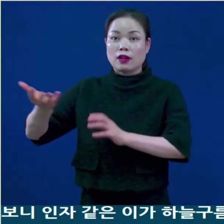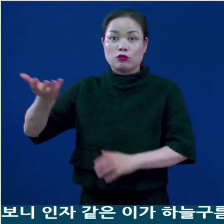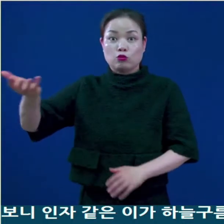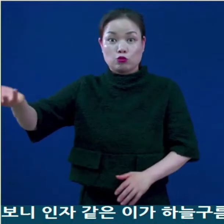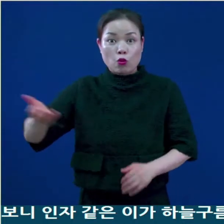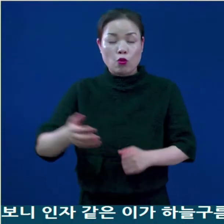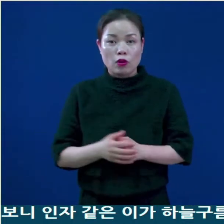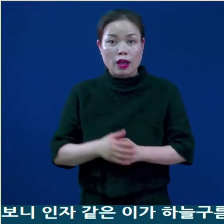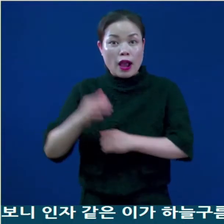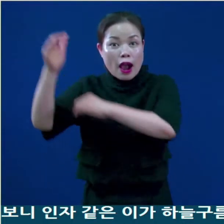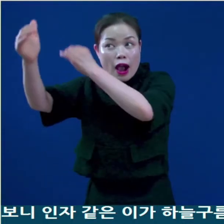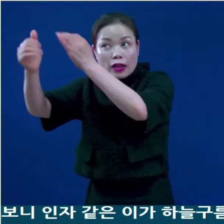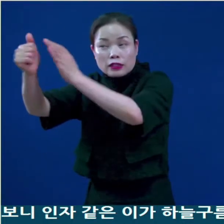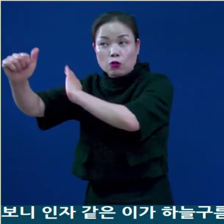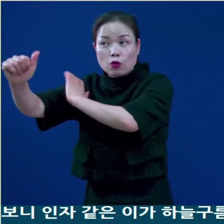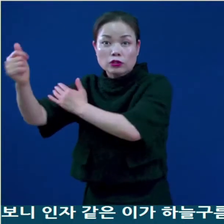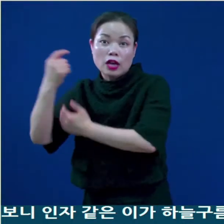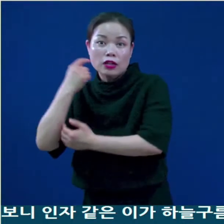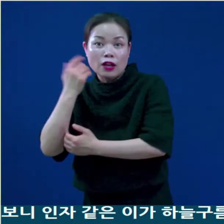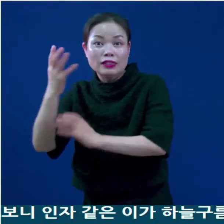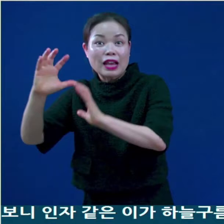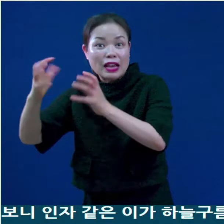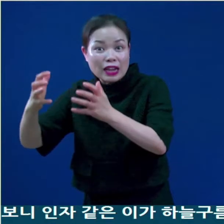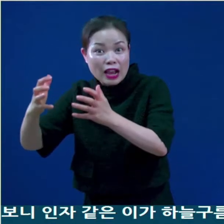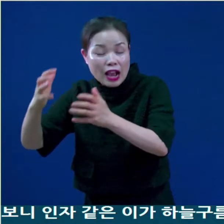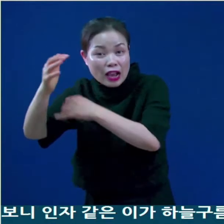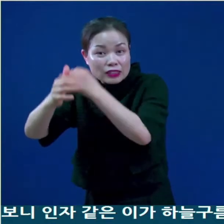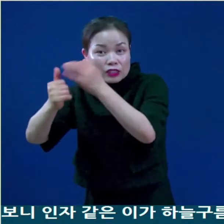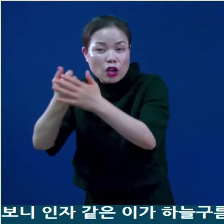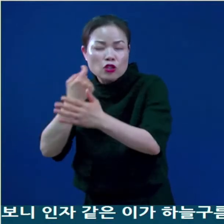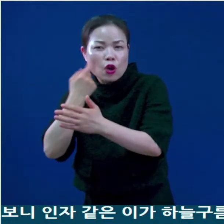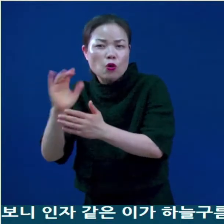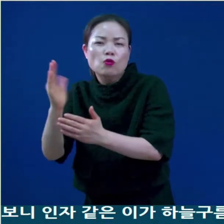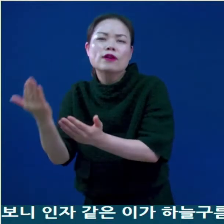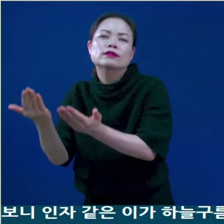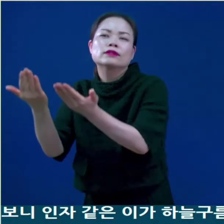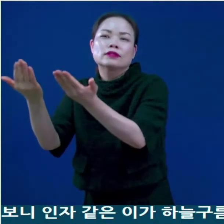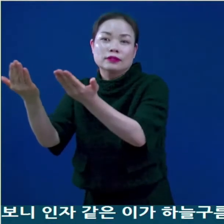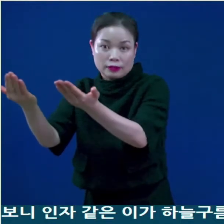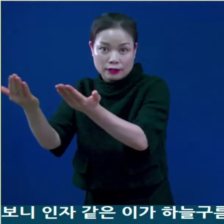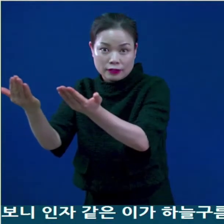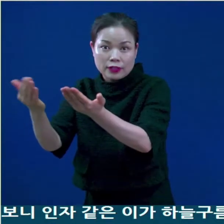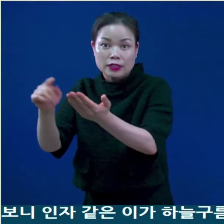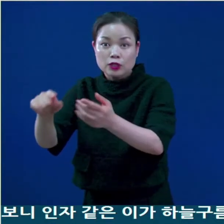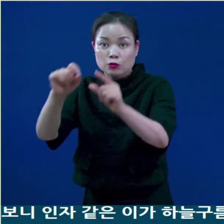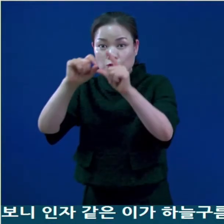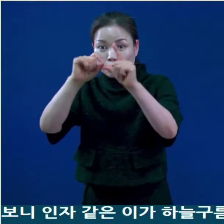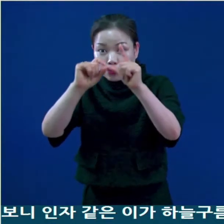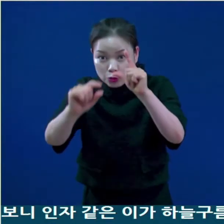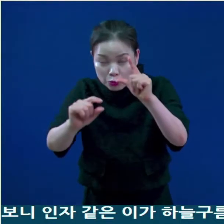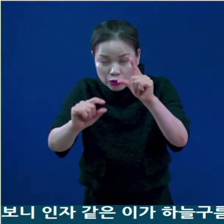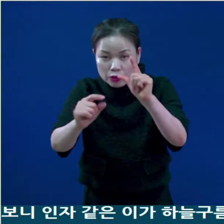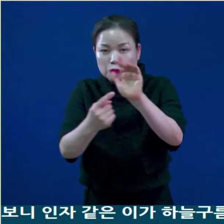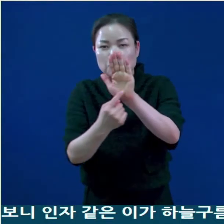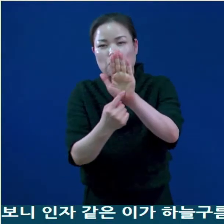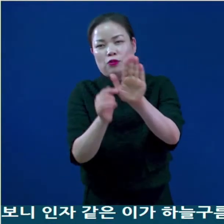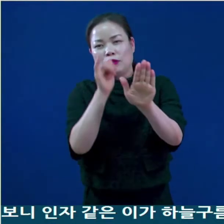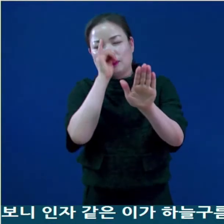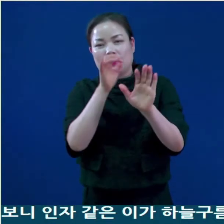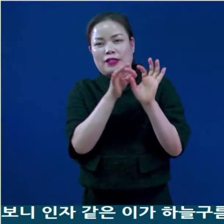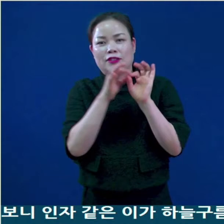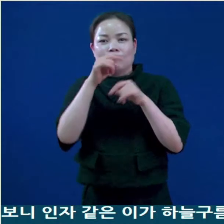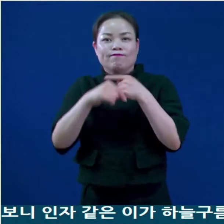잠깐, 우리 하나님께 권세와 영광과 나라, 다 하나님께 영광 돌립니다, 그러죠? 여기에 이제 딱 그 표현이 있는 겁니다.